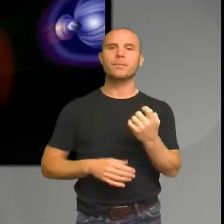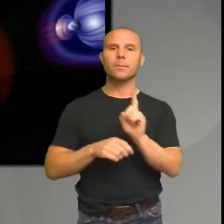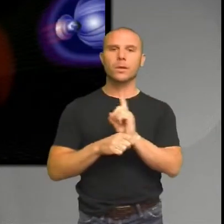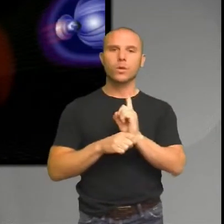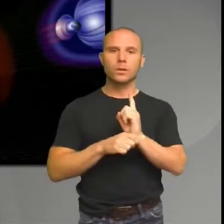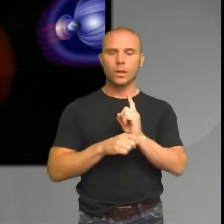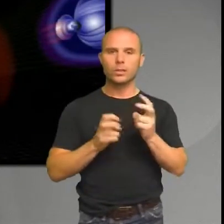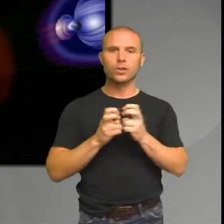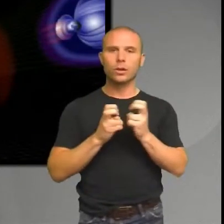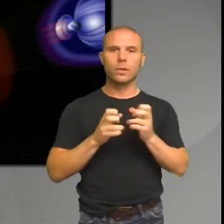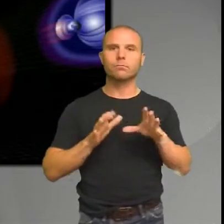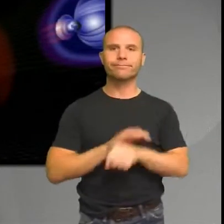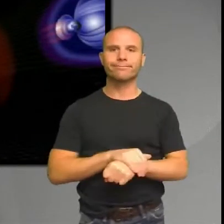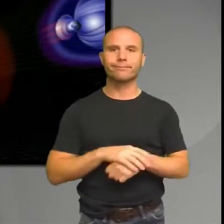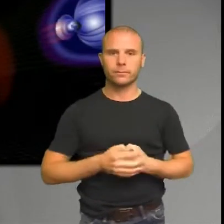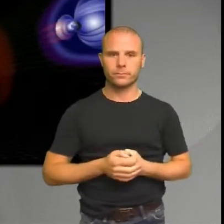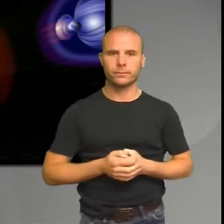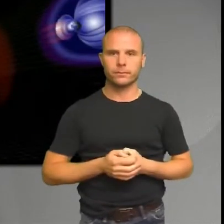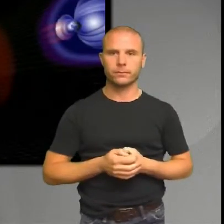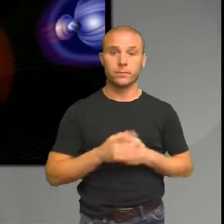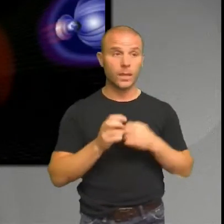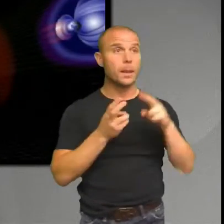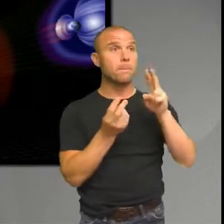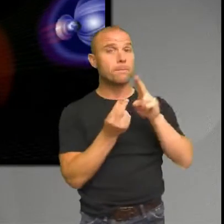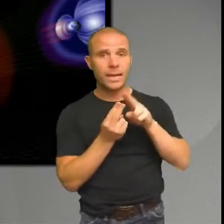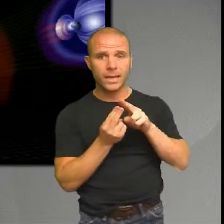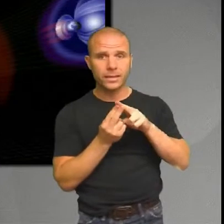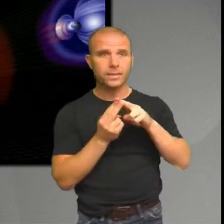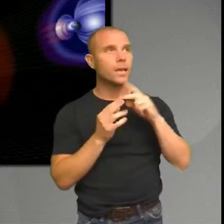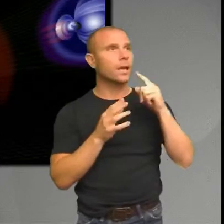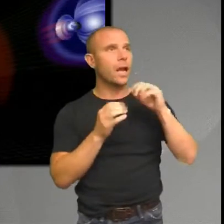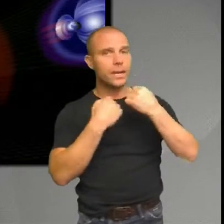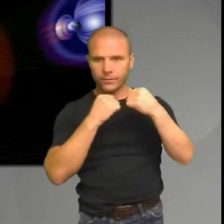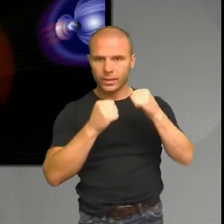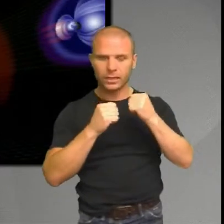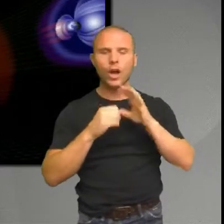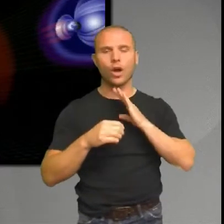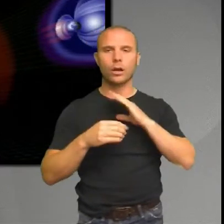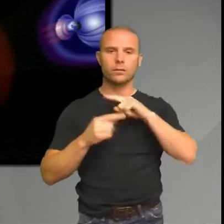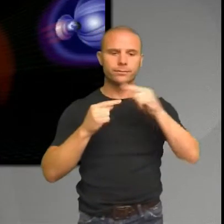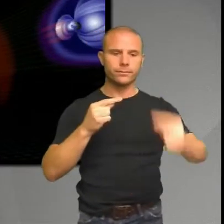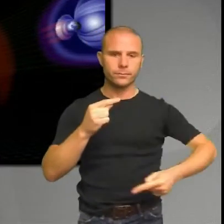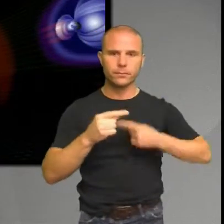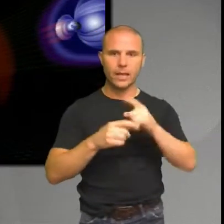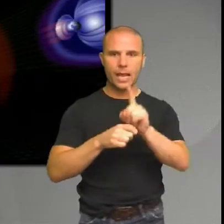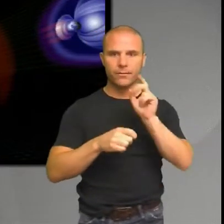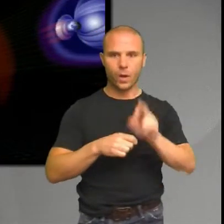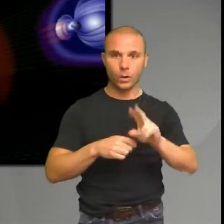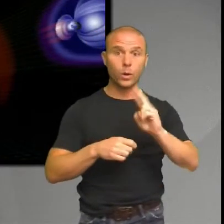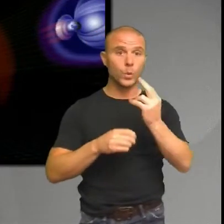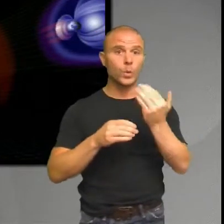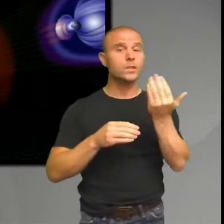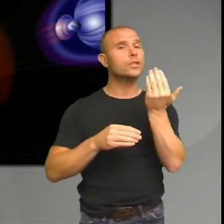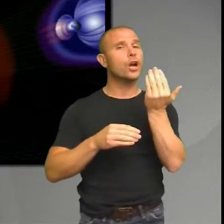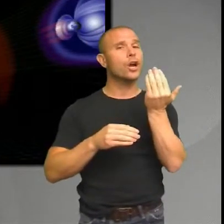Solens magnetiska aktivitet går i cykler om cirka 11 år. Och den som kommer nu har döpts till Solar Cycle